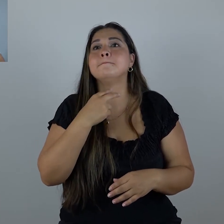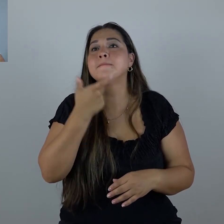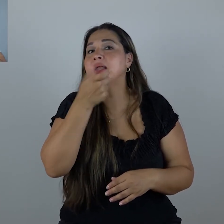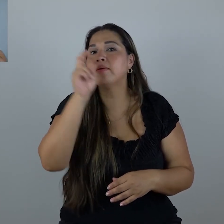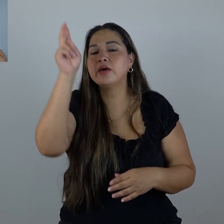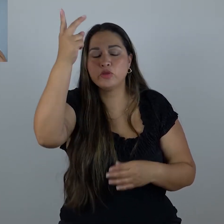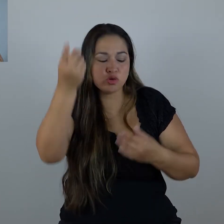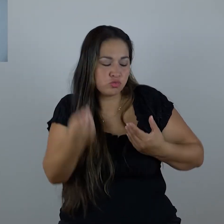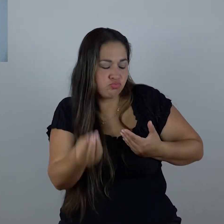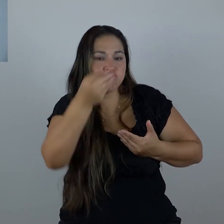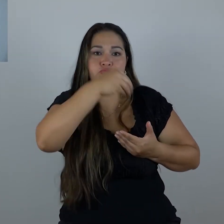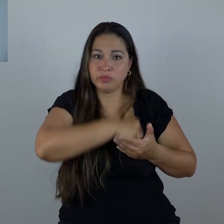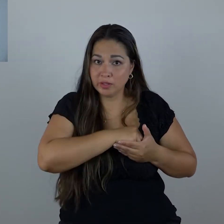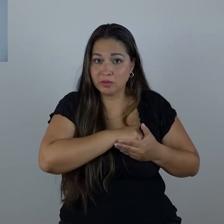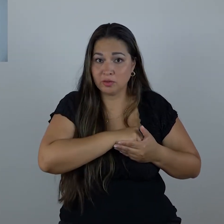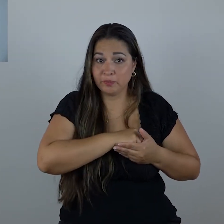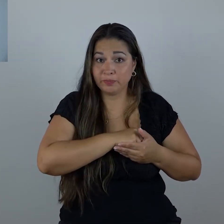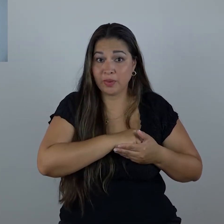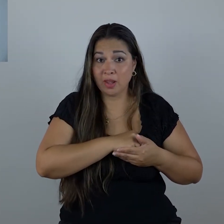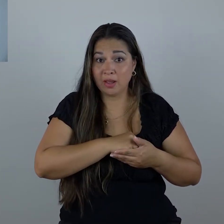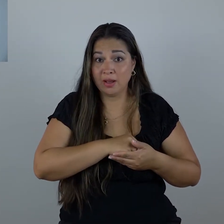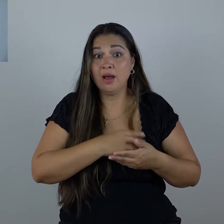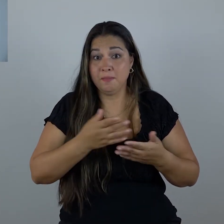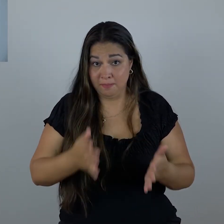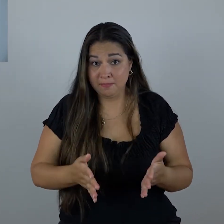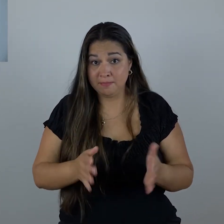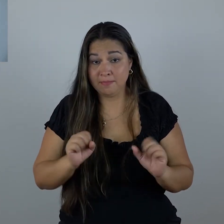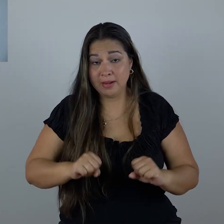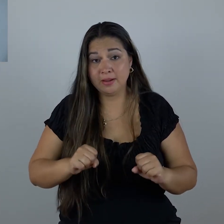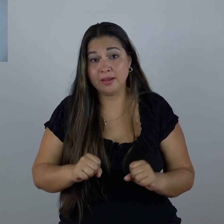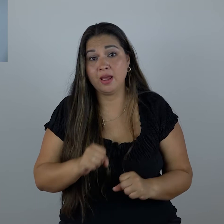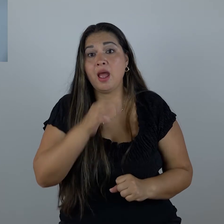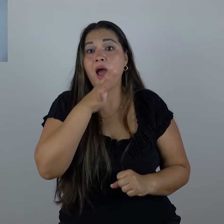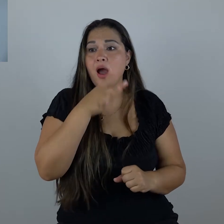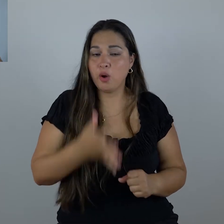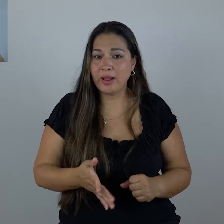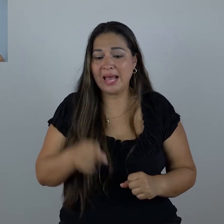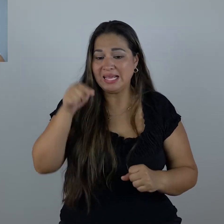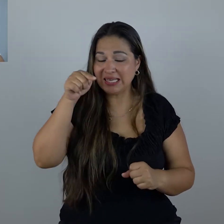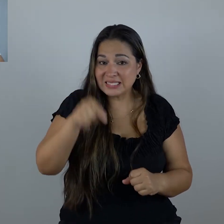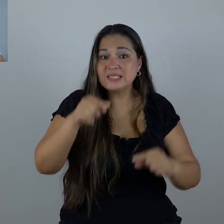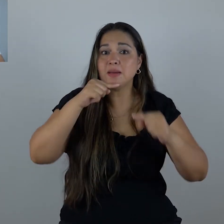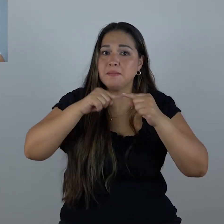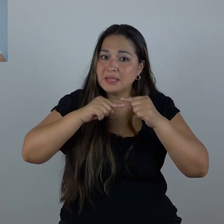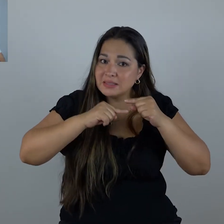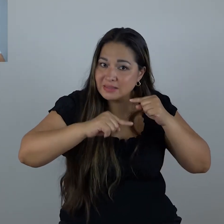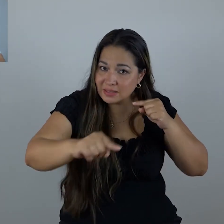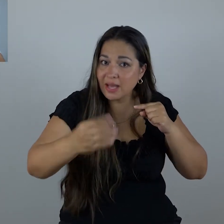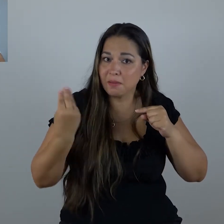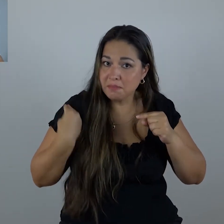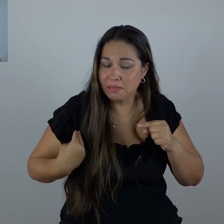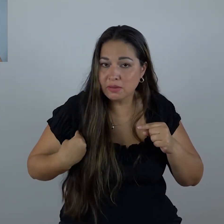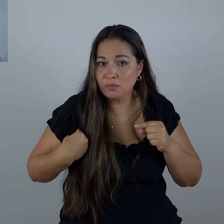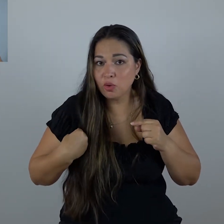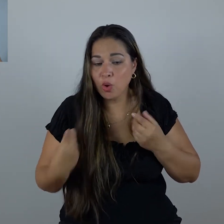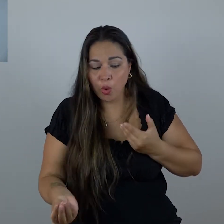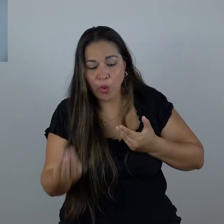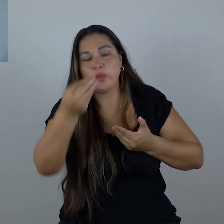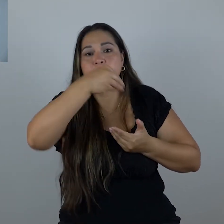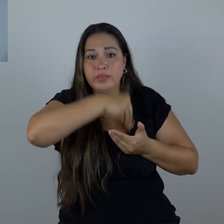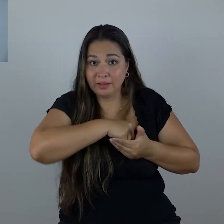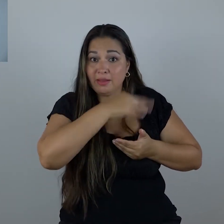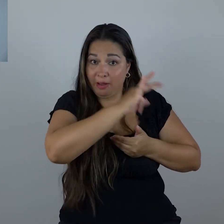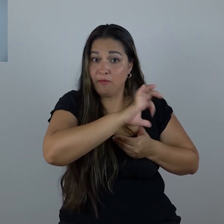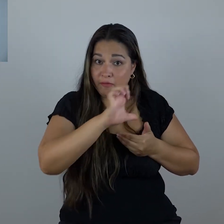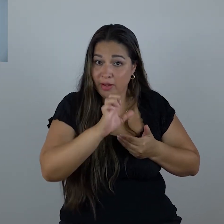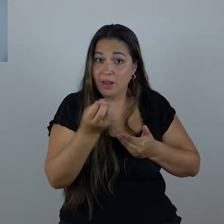tu tierra y produce fe. En este caso es ese mismo mensaje que ha producido fe en nosotros, va a producir también